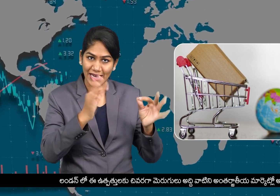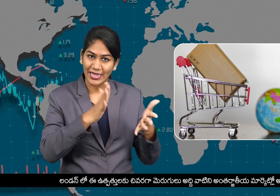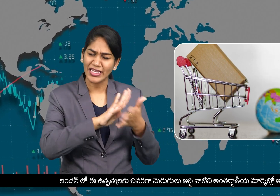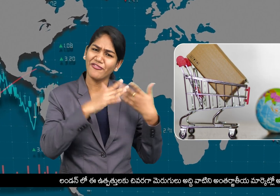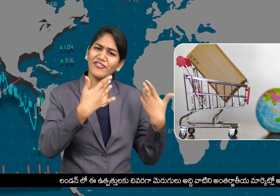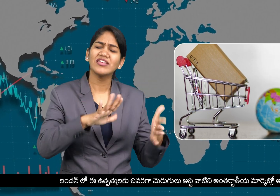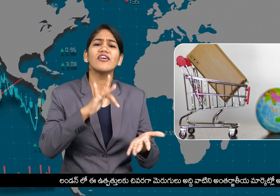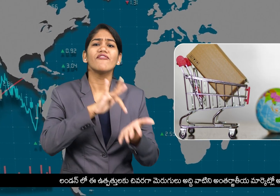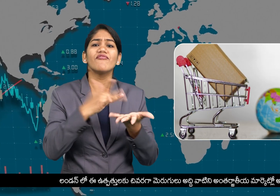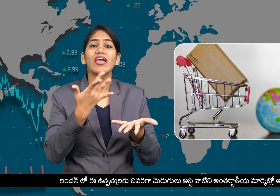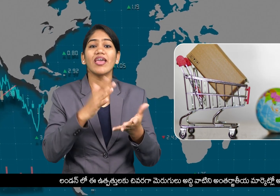అమ్మేవారు.